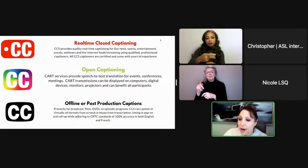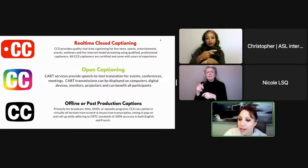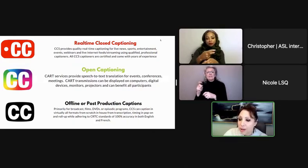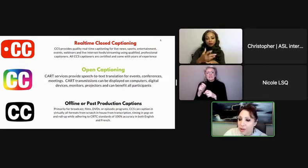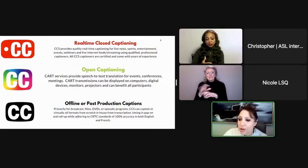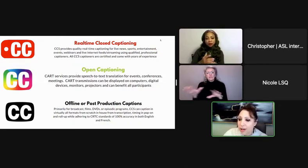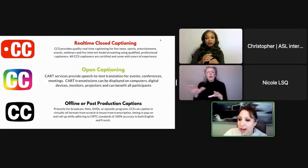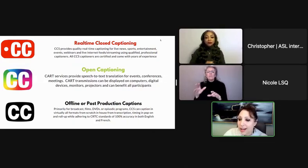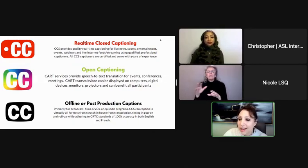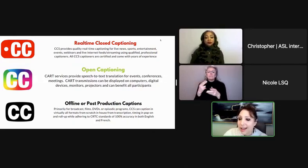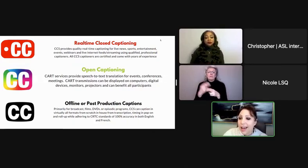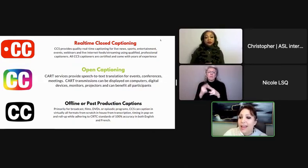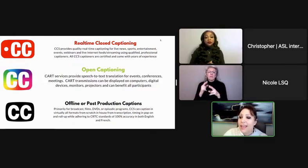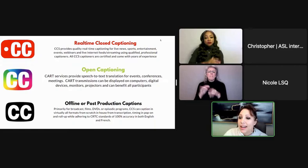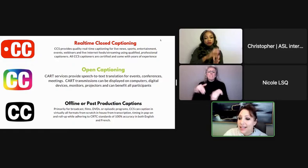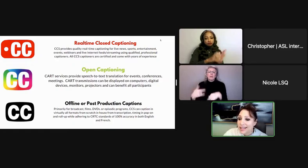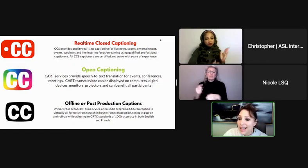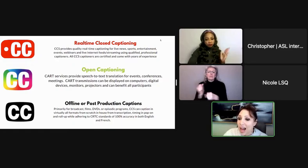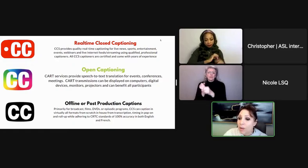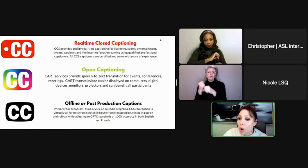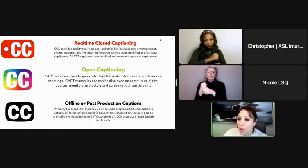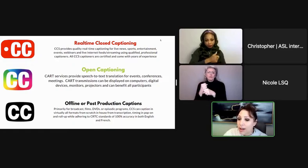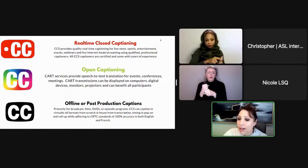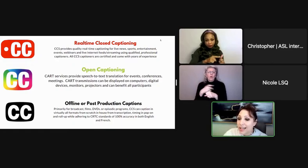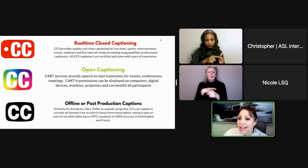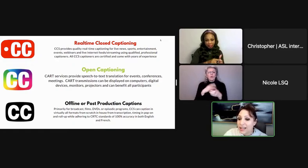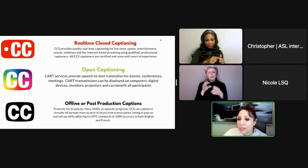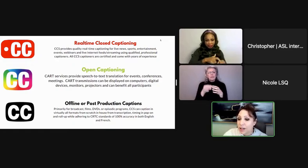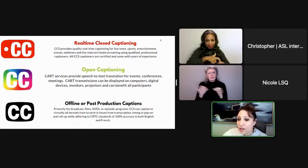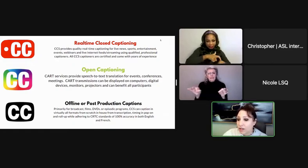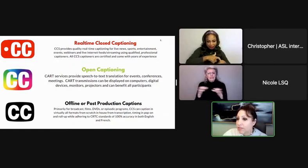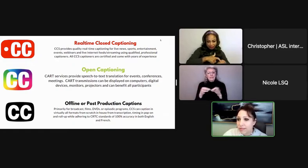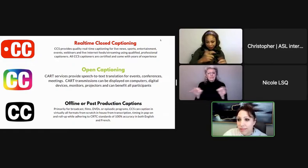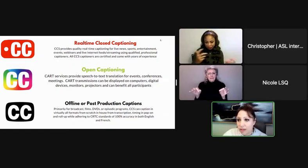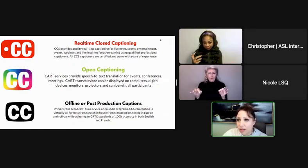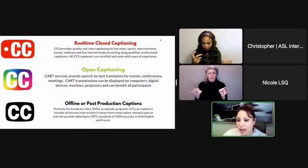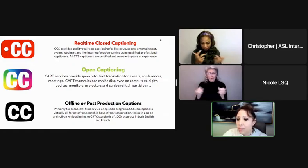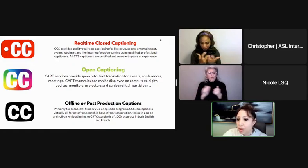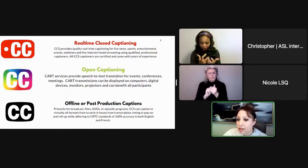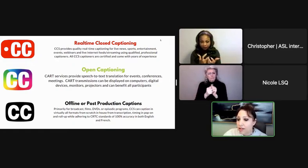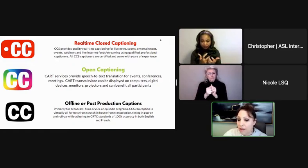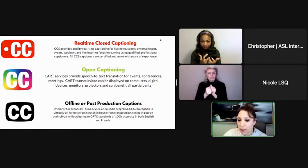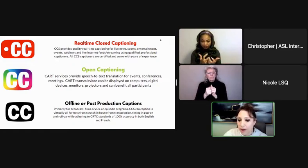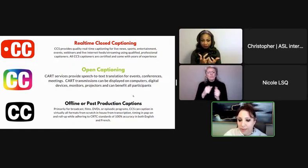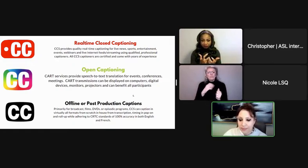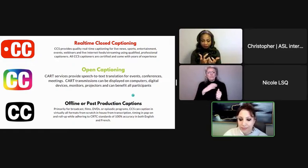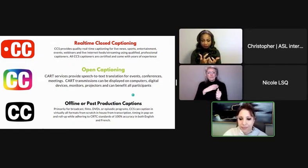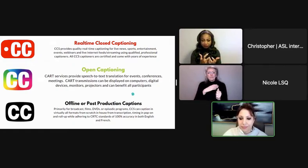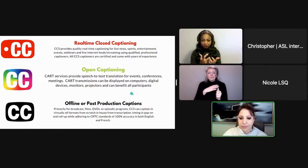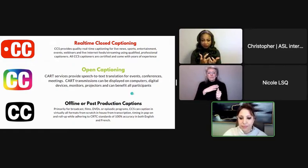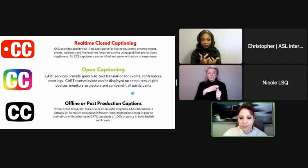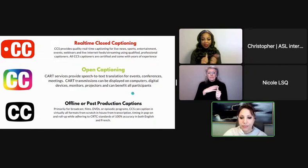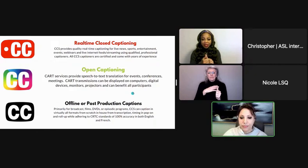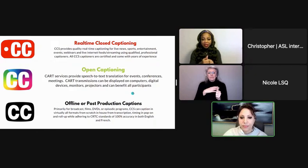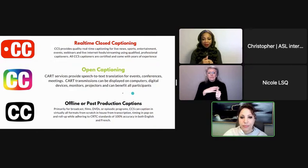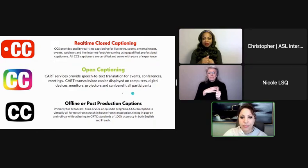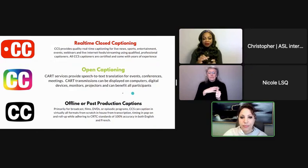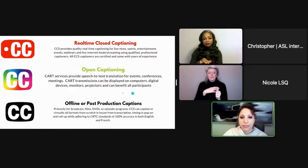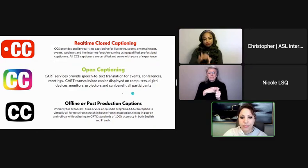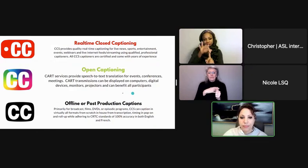post-production et on a une transcription et il y a des...